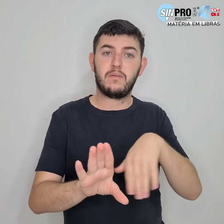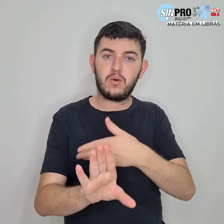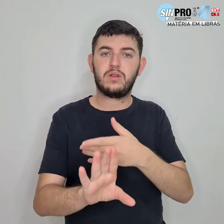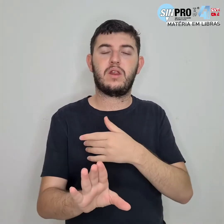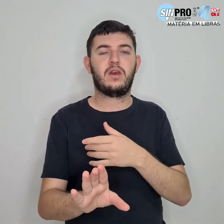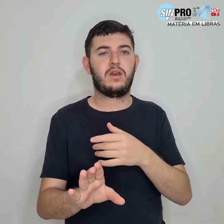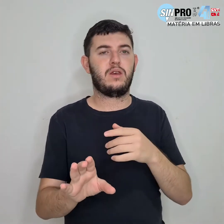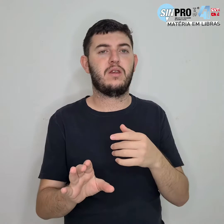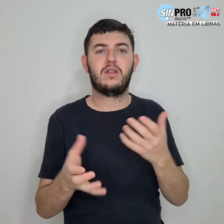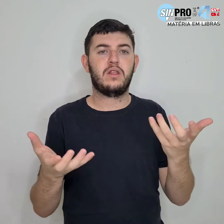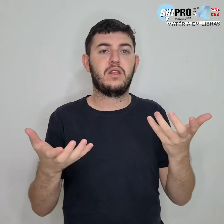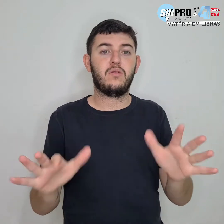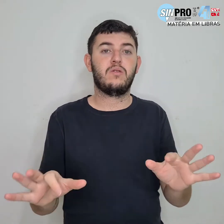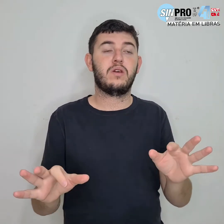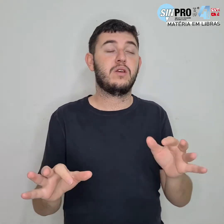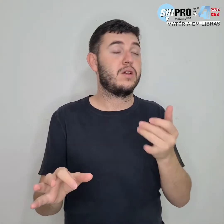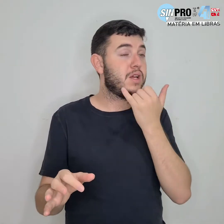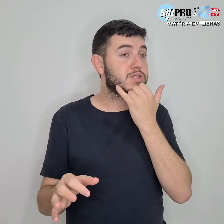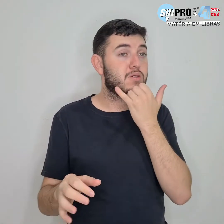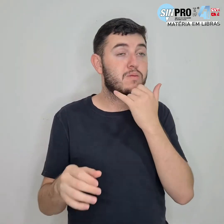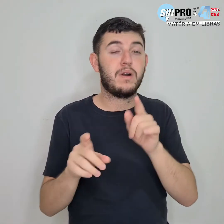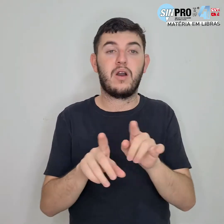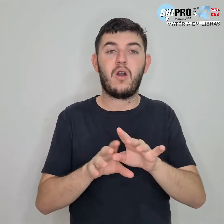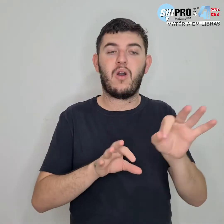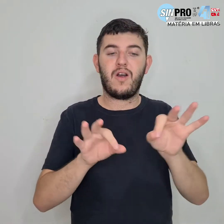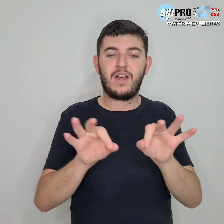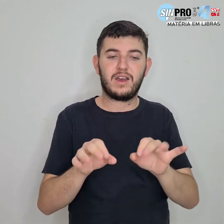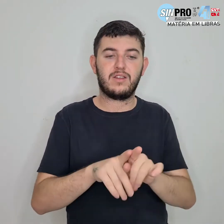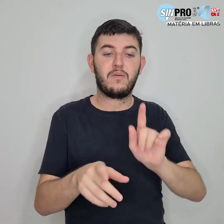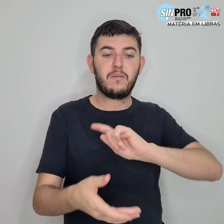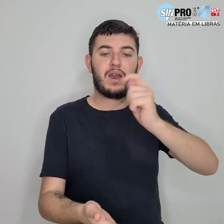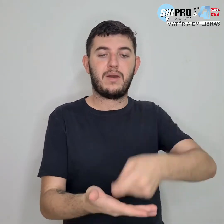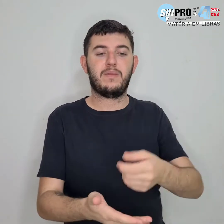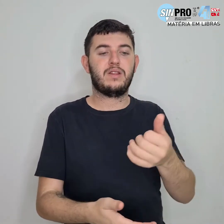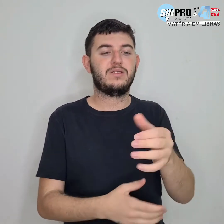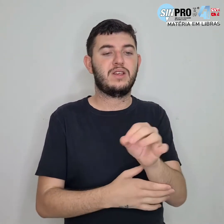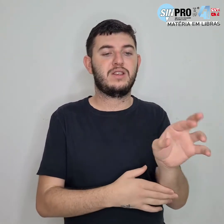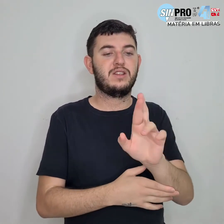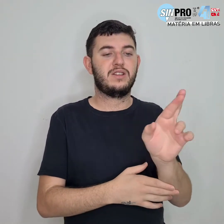reivindicação de pagamento do auxílio emergencial de R$ 600. Inclusive, já